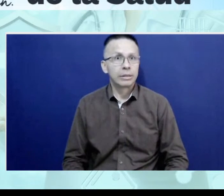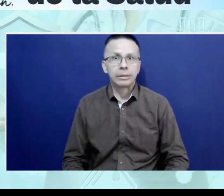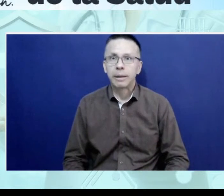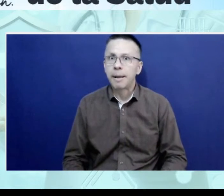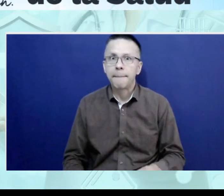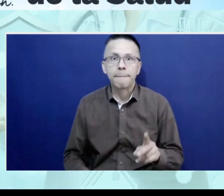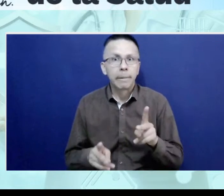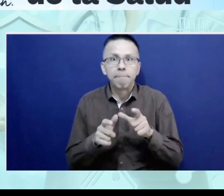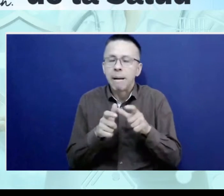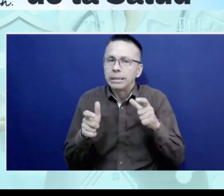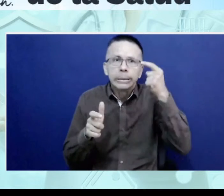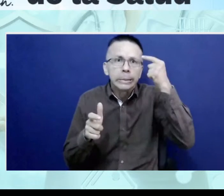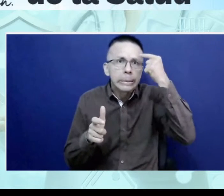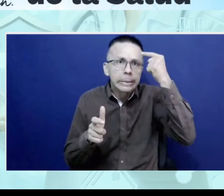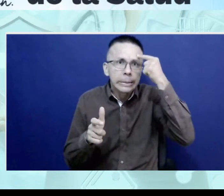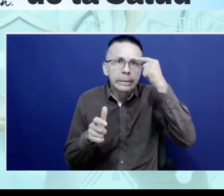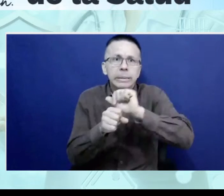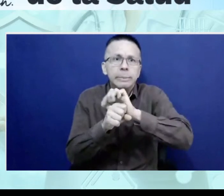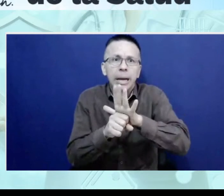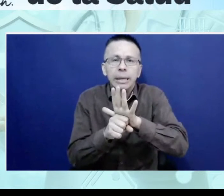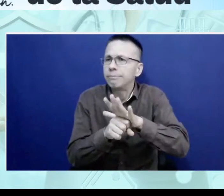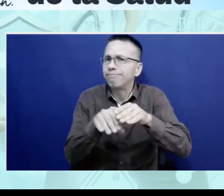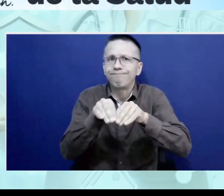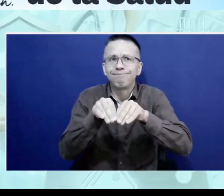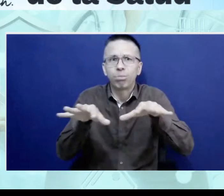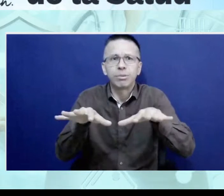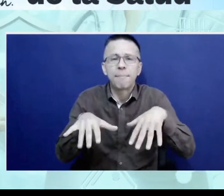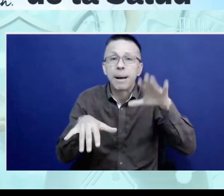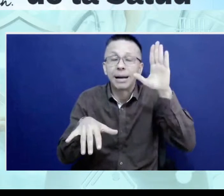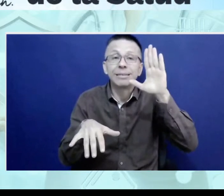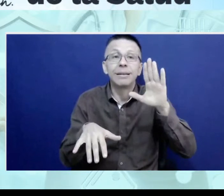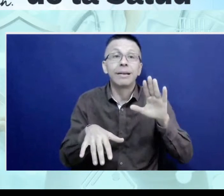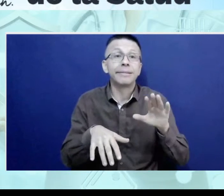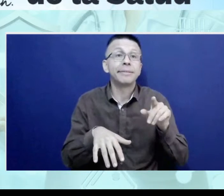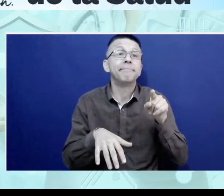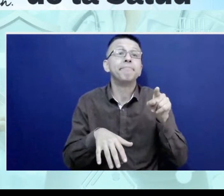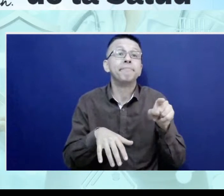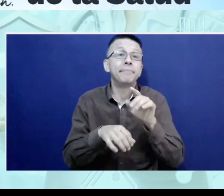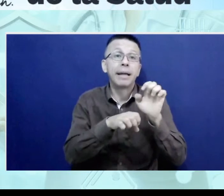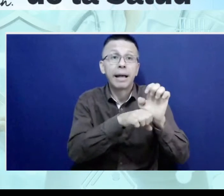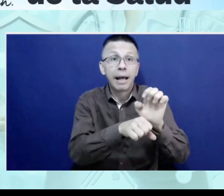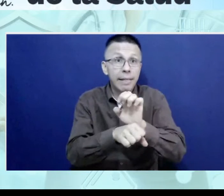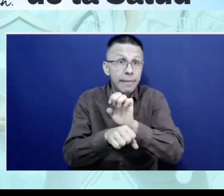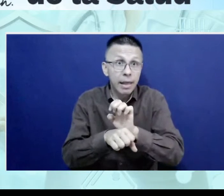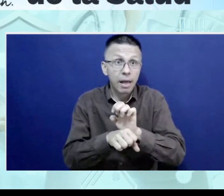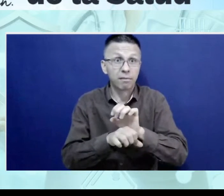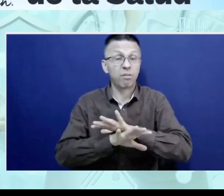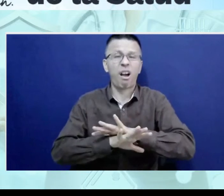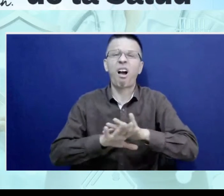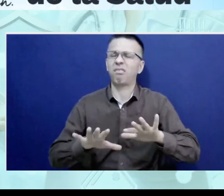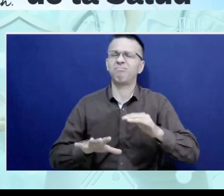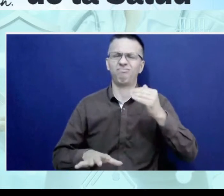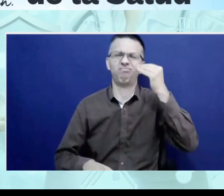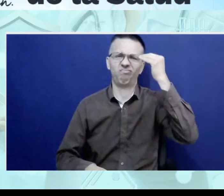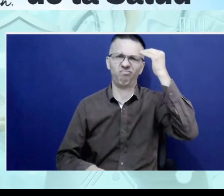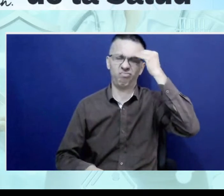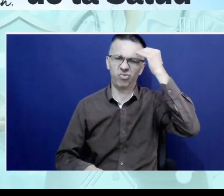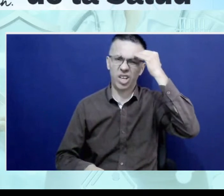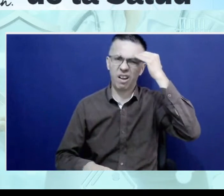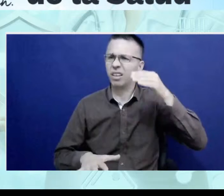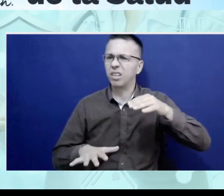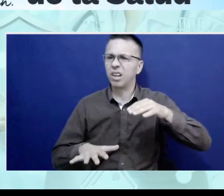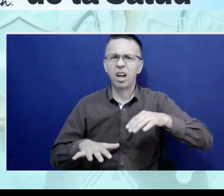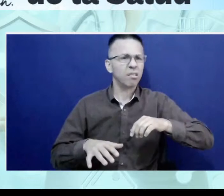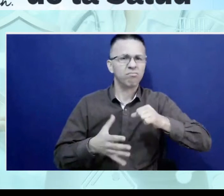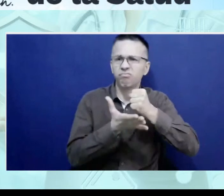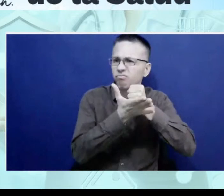la pandemia, y todos sabemos que pues en entidades territoriales no existe como mucha fortaleza para atender todos los campos